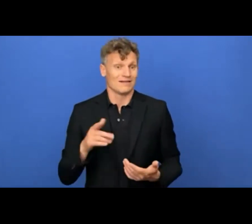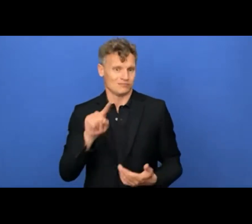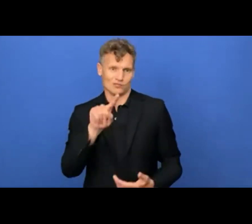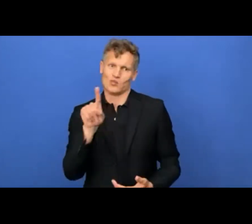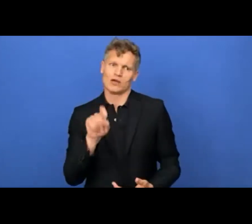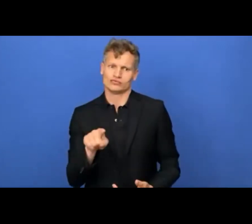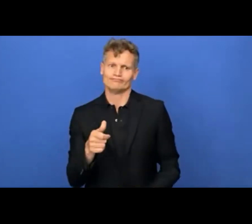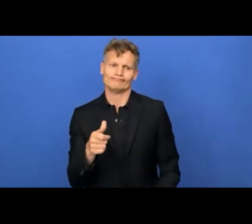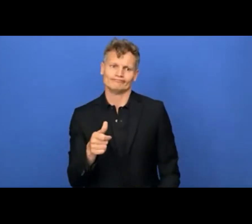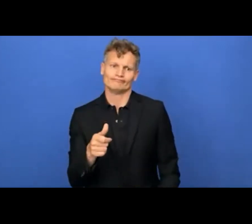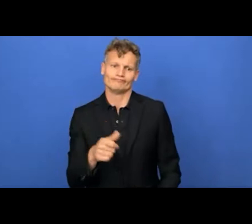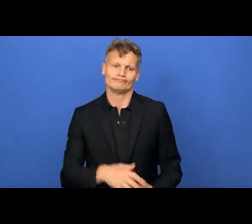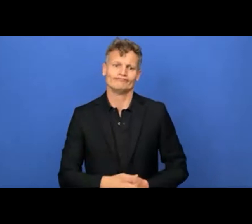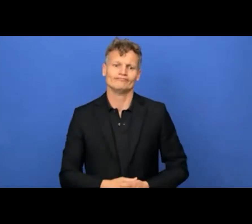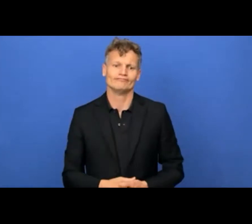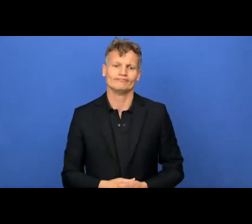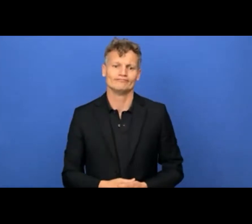question très importante.